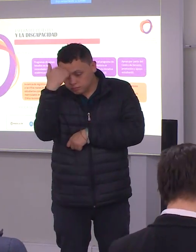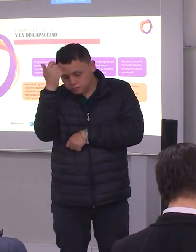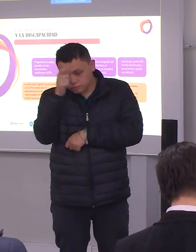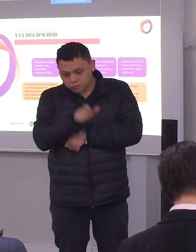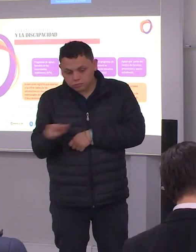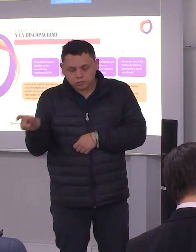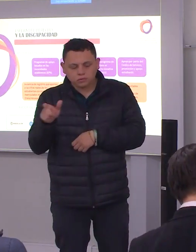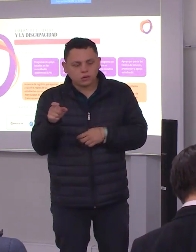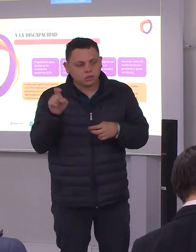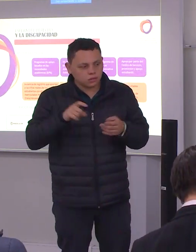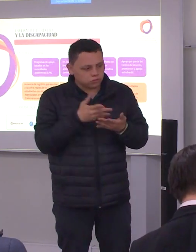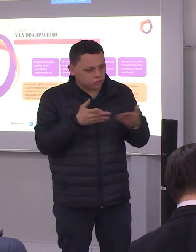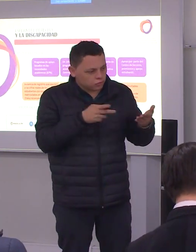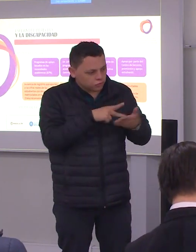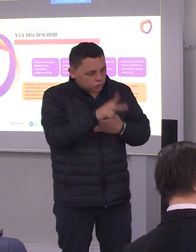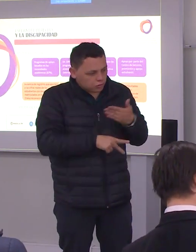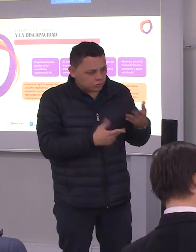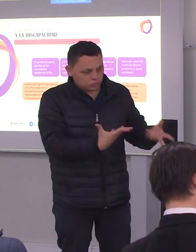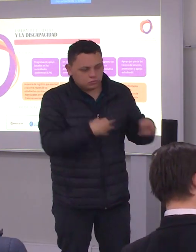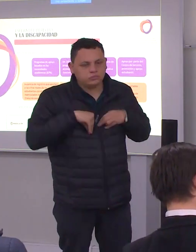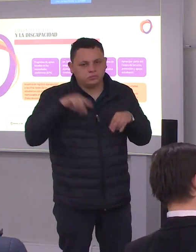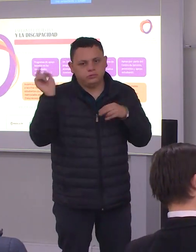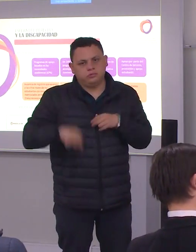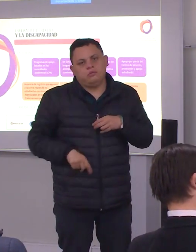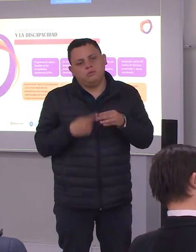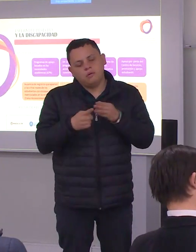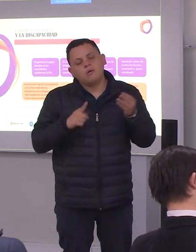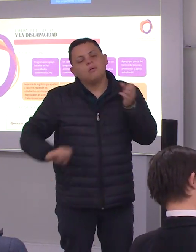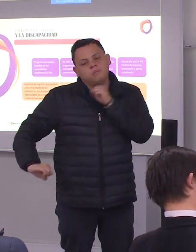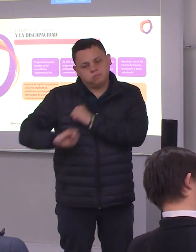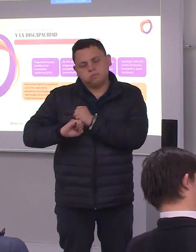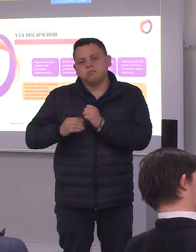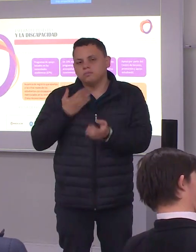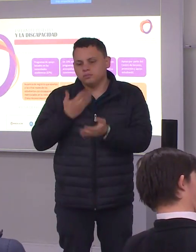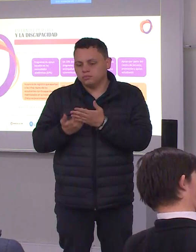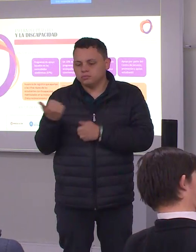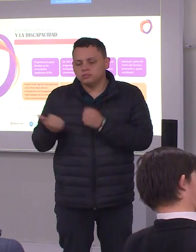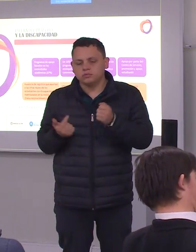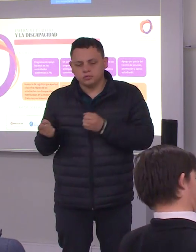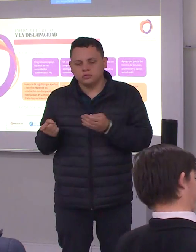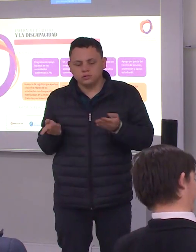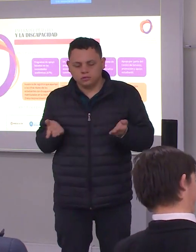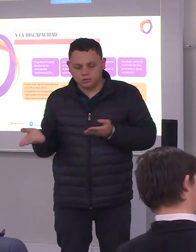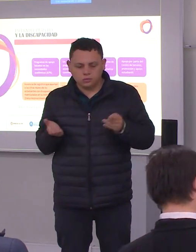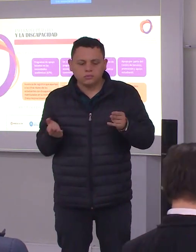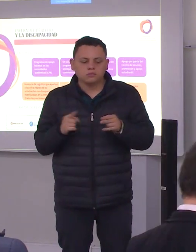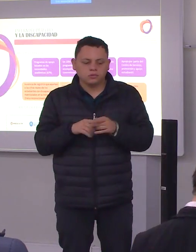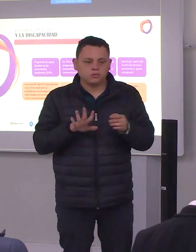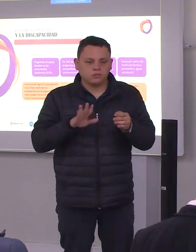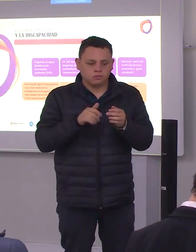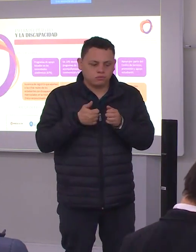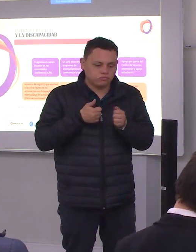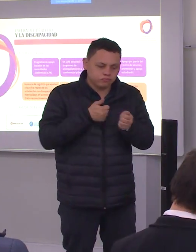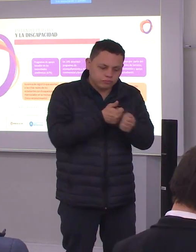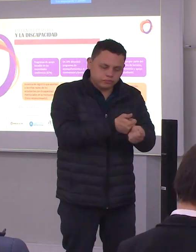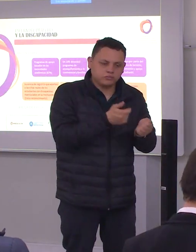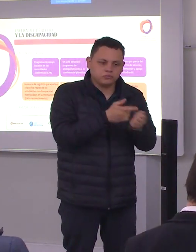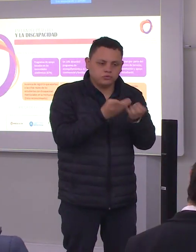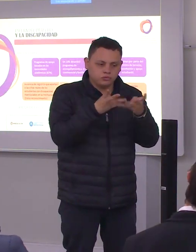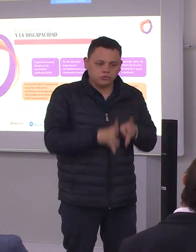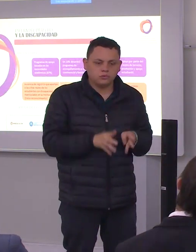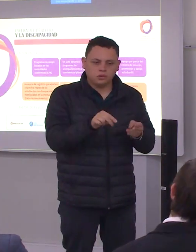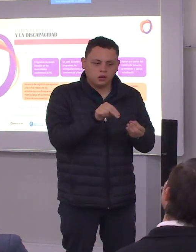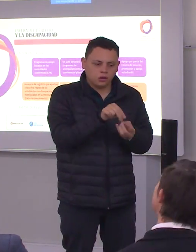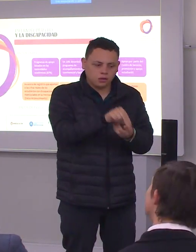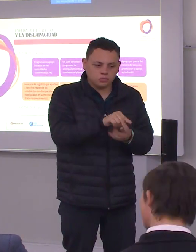este tipo de iniciativas y reconocen el apoyo por parte del centro de servicio promoción y apoyo estudiantil haciendo seguimiento a los